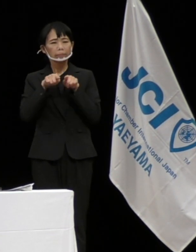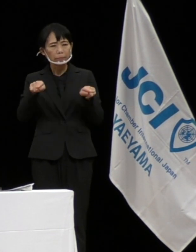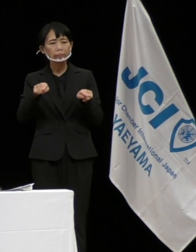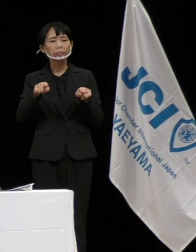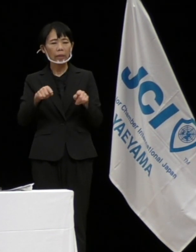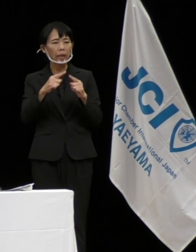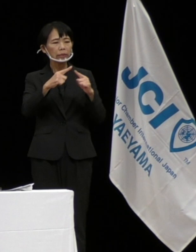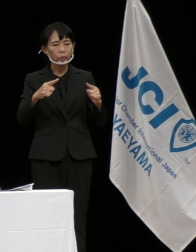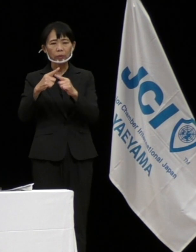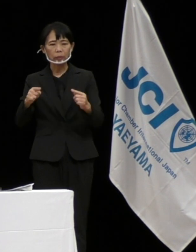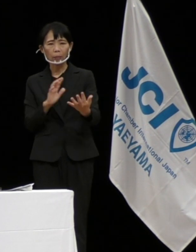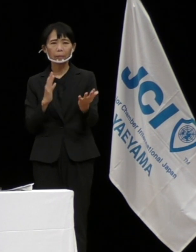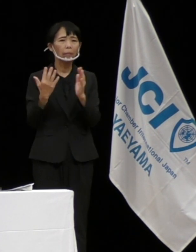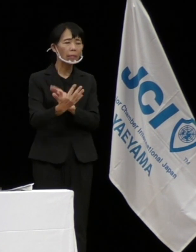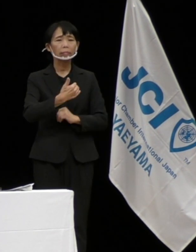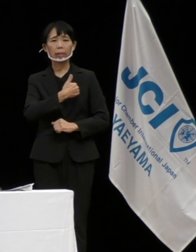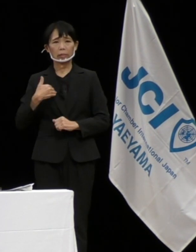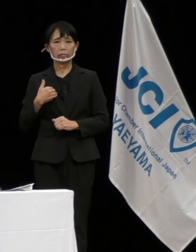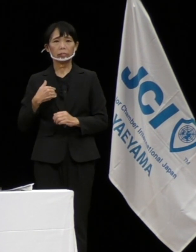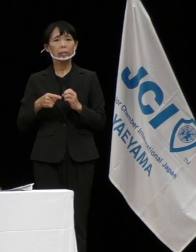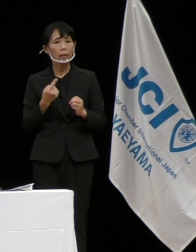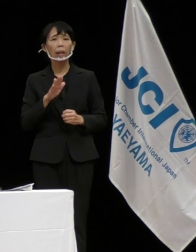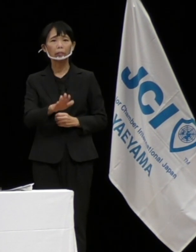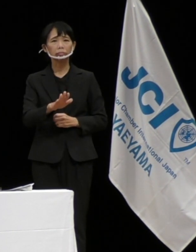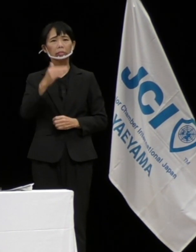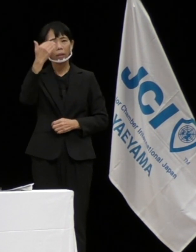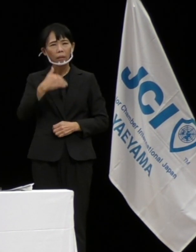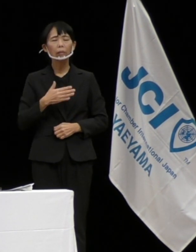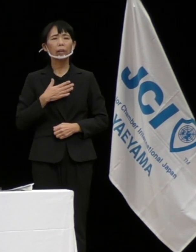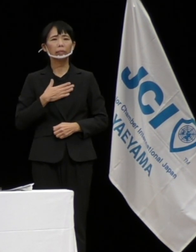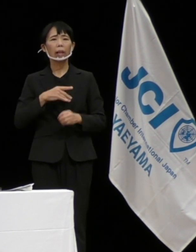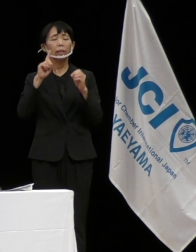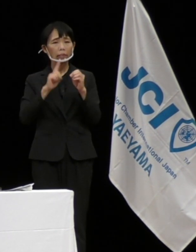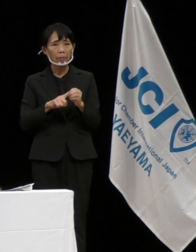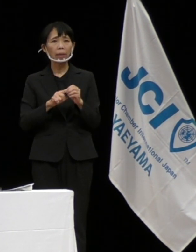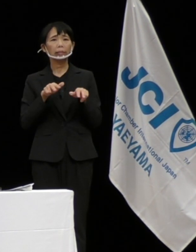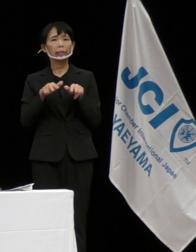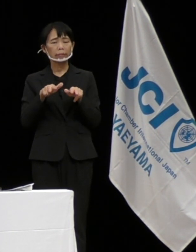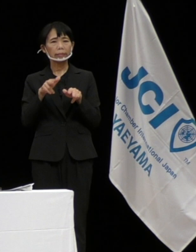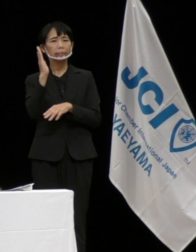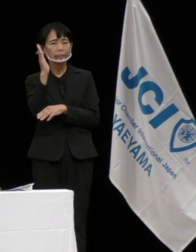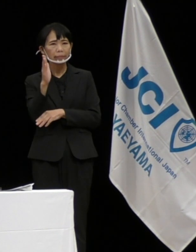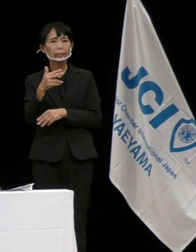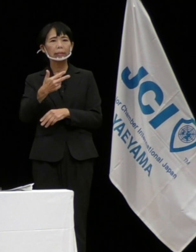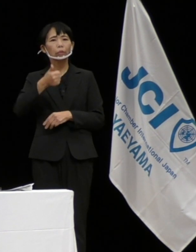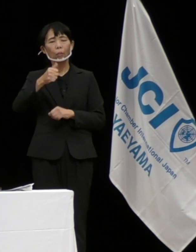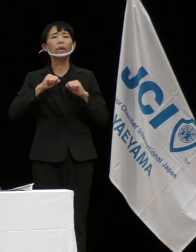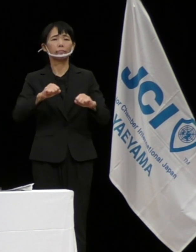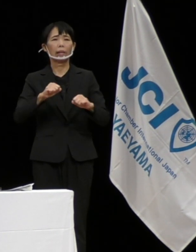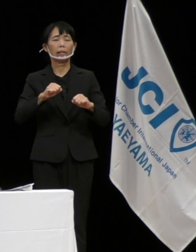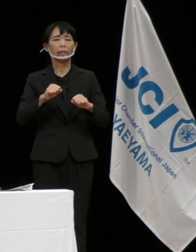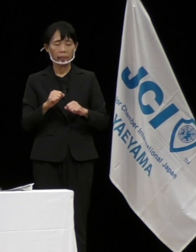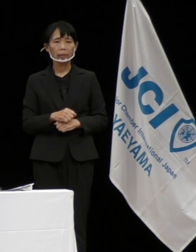でございますこの12年間で市長という仕事を全力で支えさせていただきました老朽化した消防